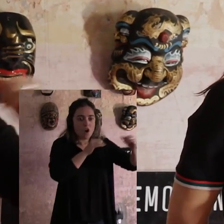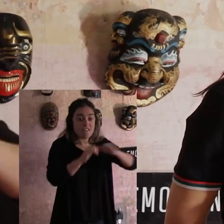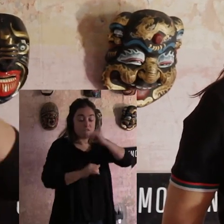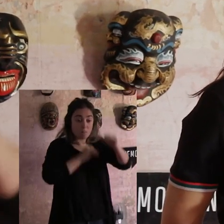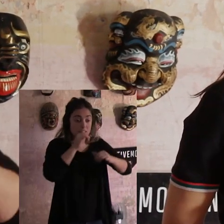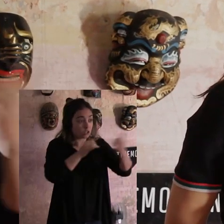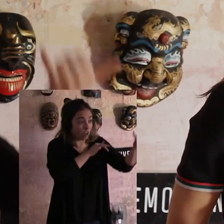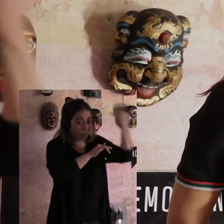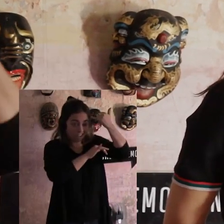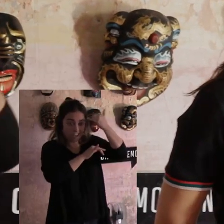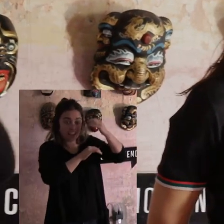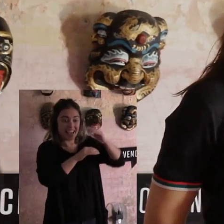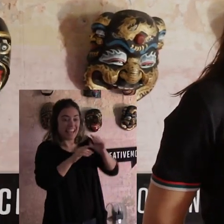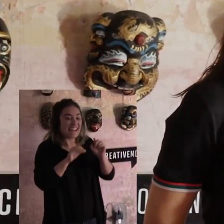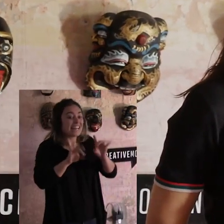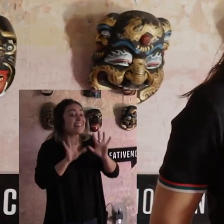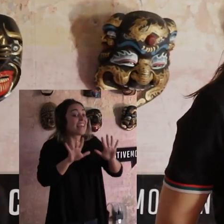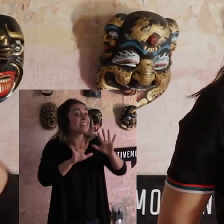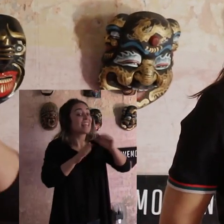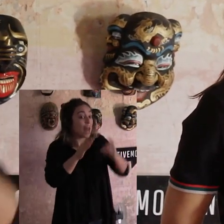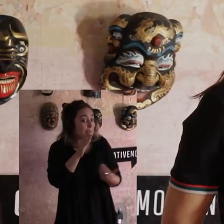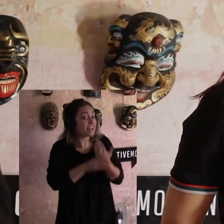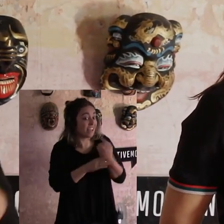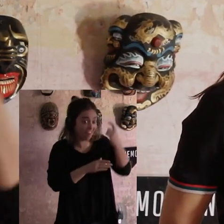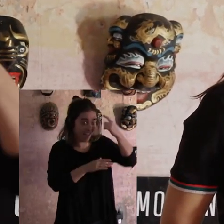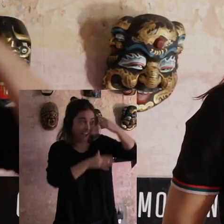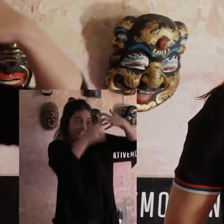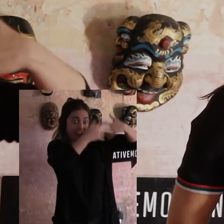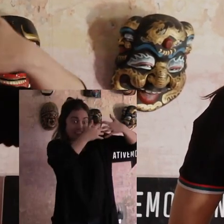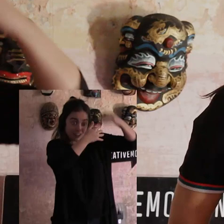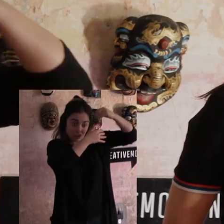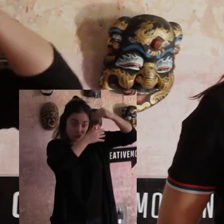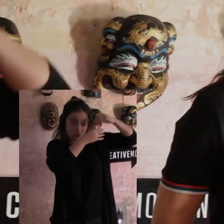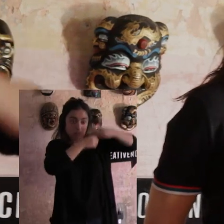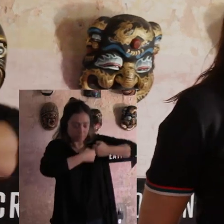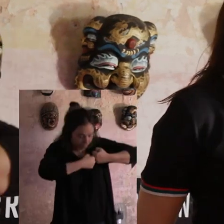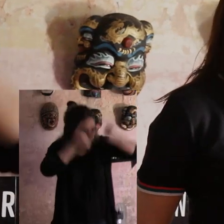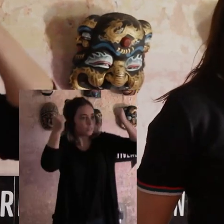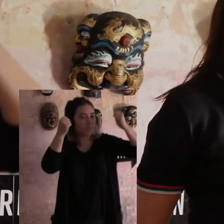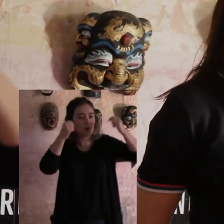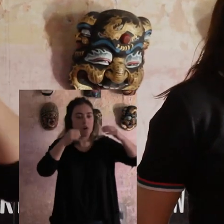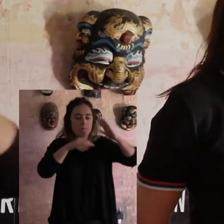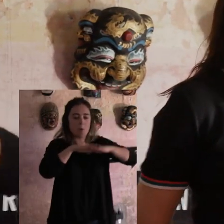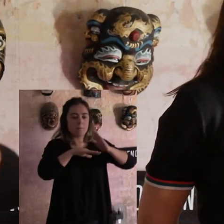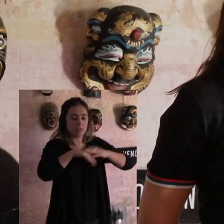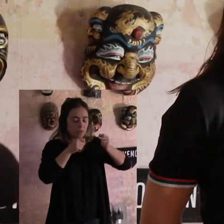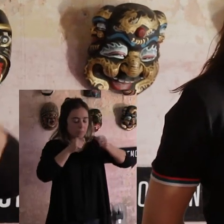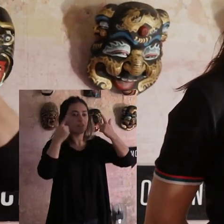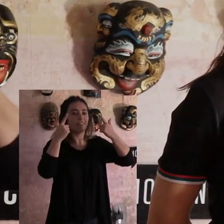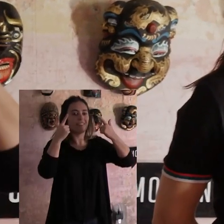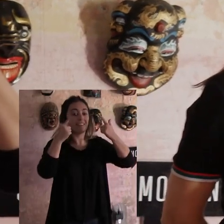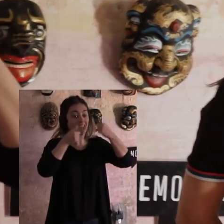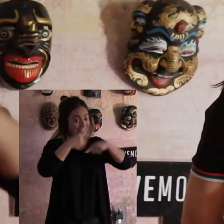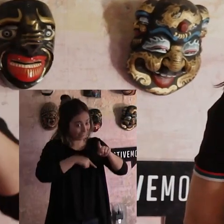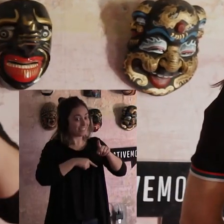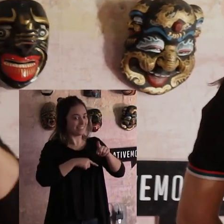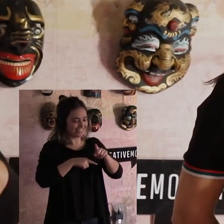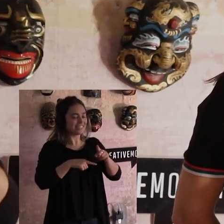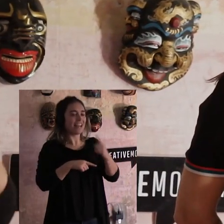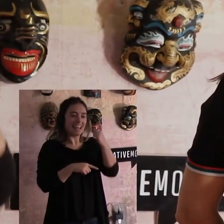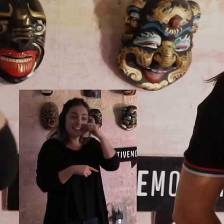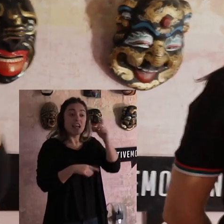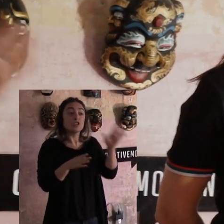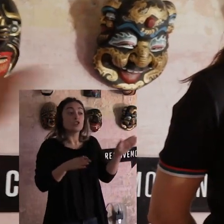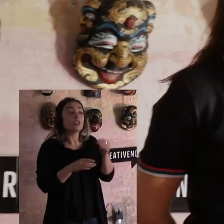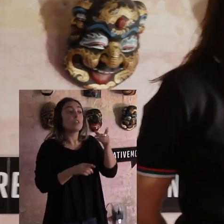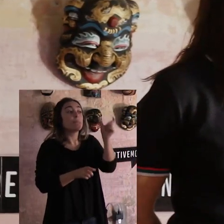parte. Y por otra parte, esto de tener, viste, encuentros de todas las personas que trabajan juntas